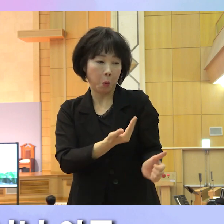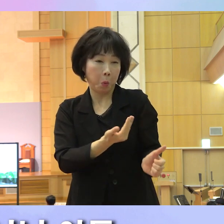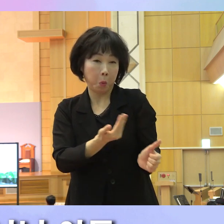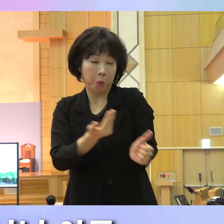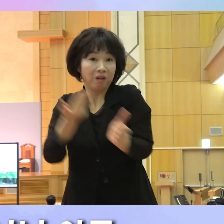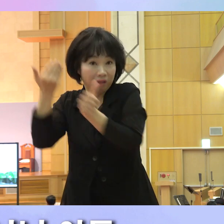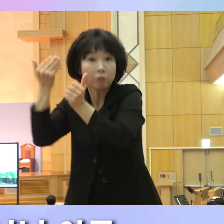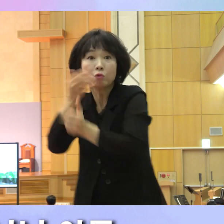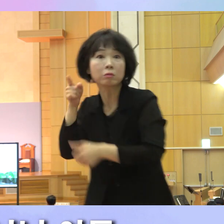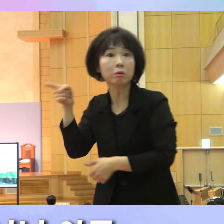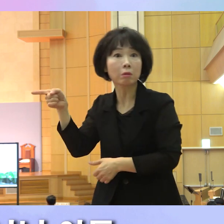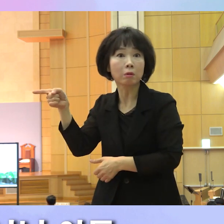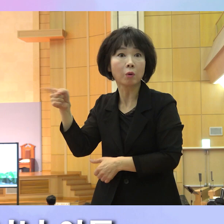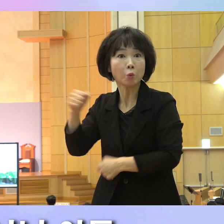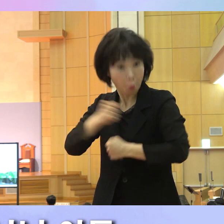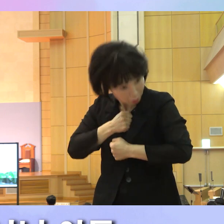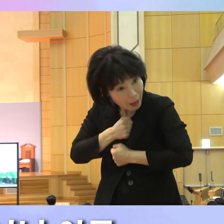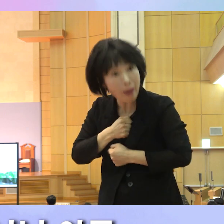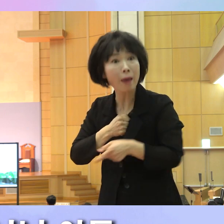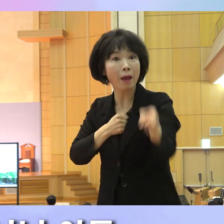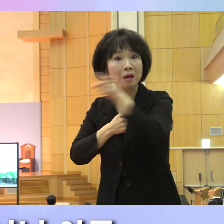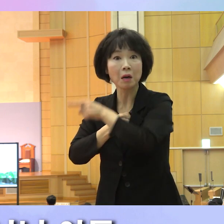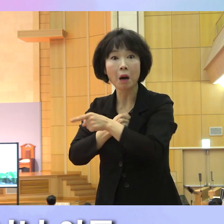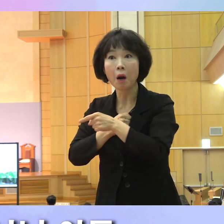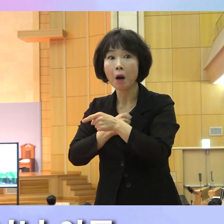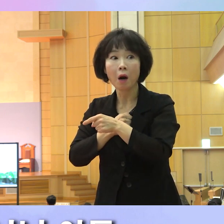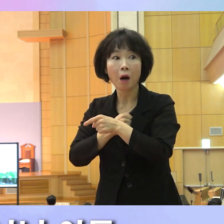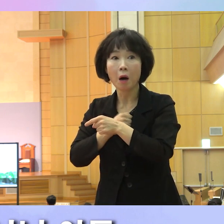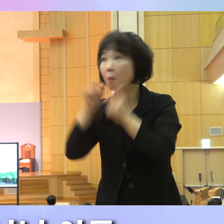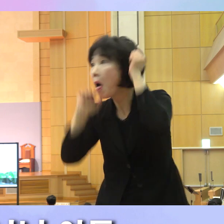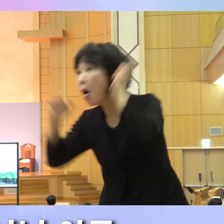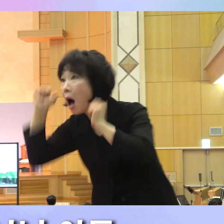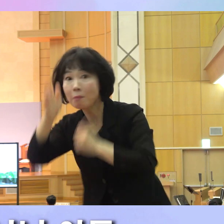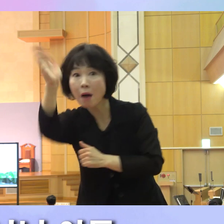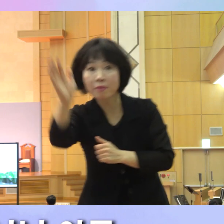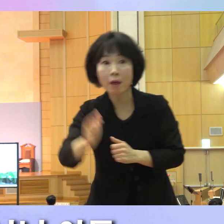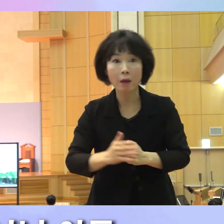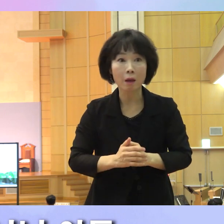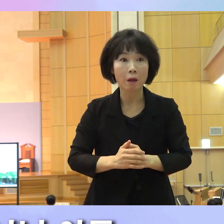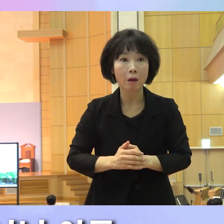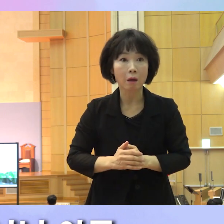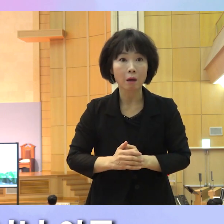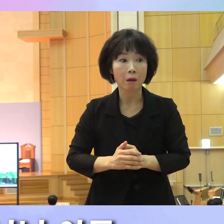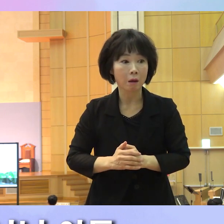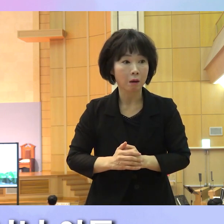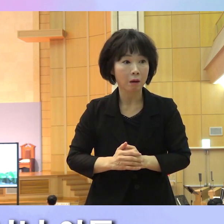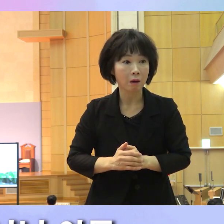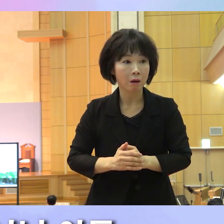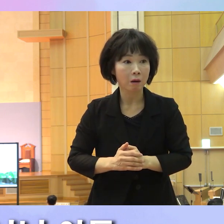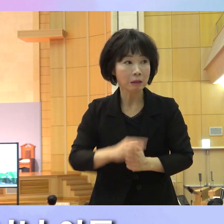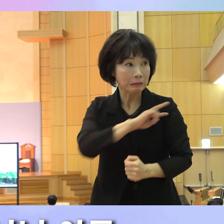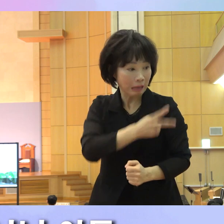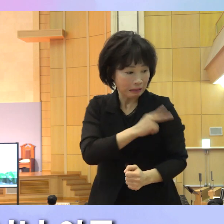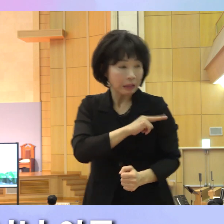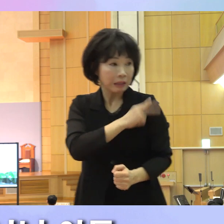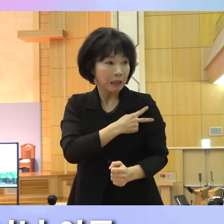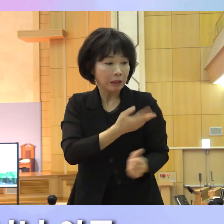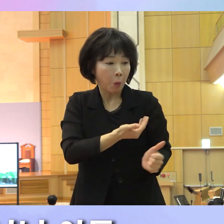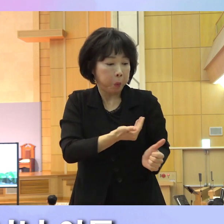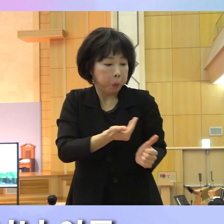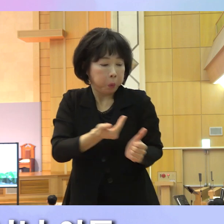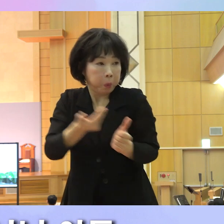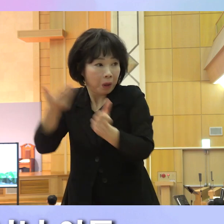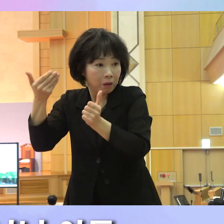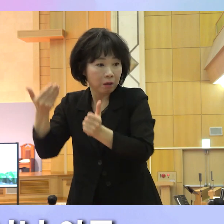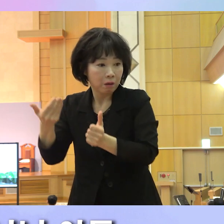이단인 줄 모르게 끌어들여 자기들의 사신줄을 그러니까 이것은 사신주라고 했잖아요.